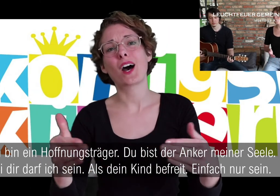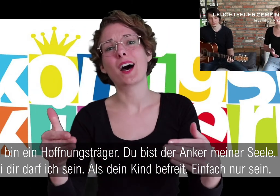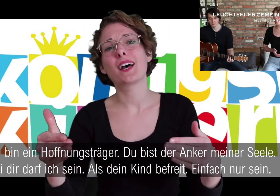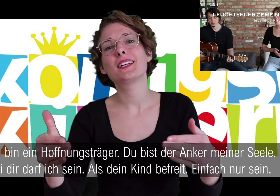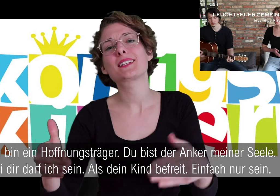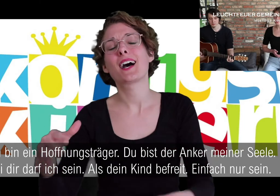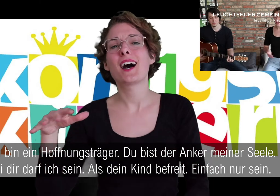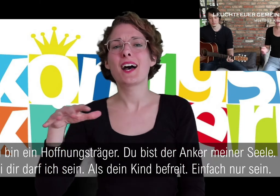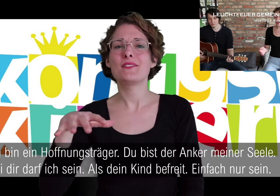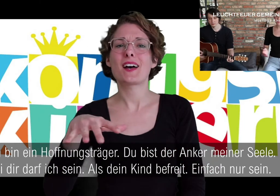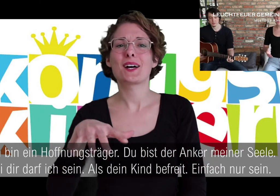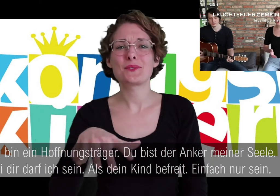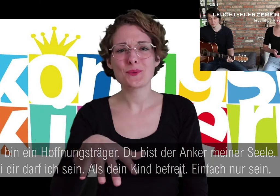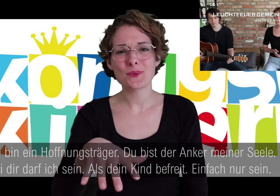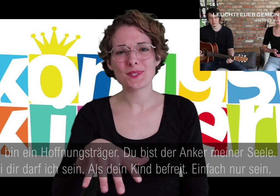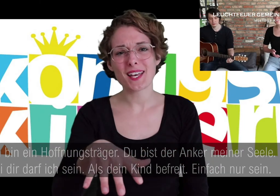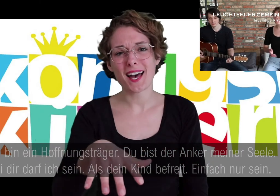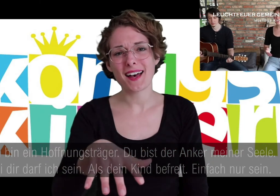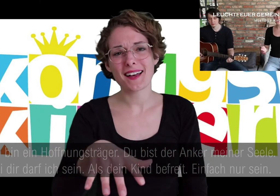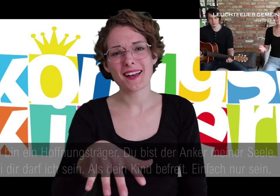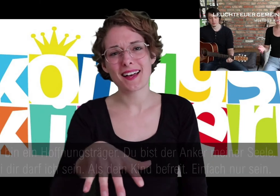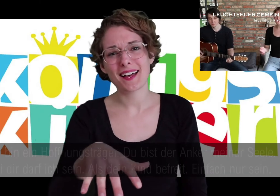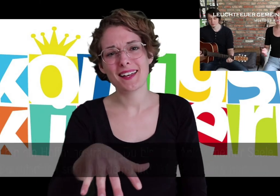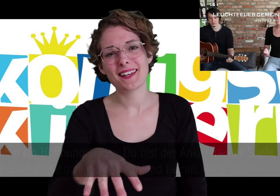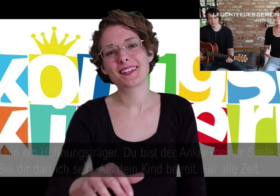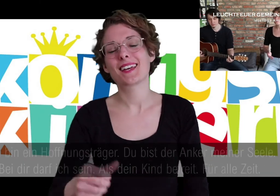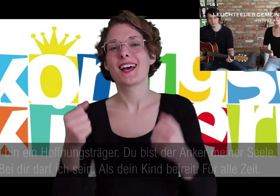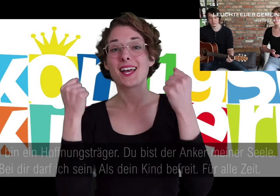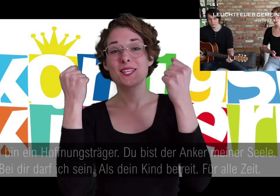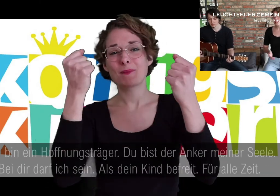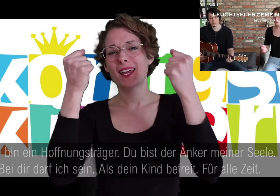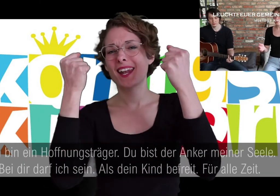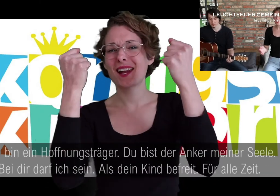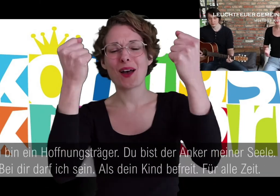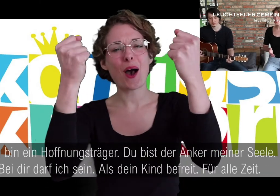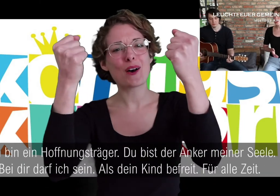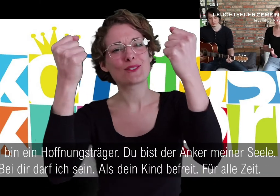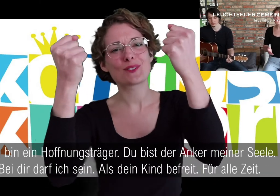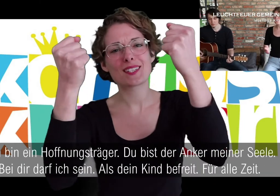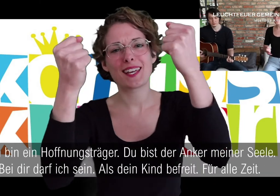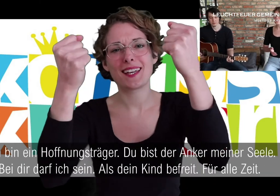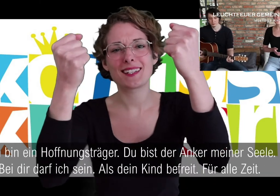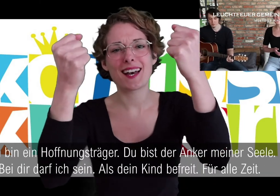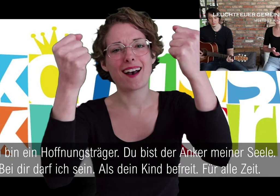Kind befreit, einfach nur sein. Ich bin ein